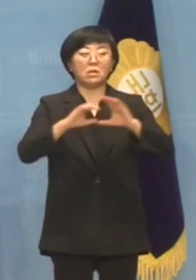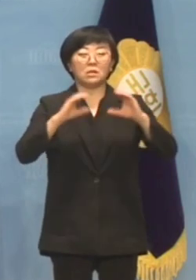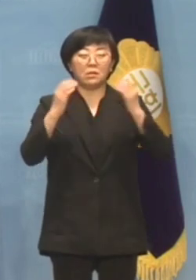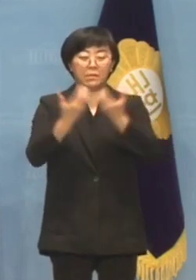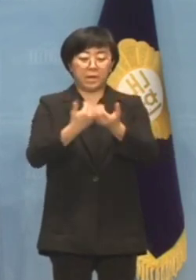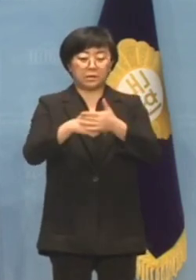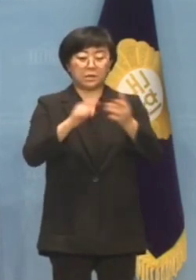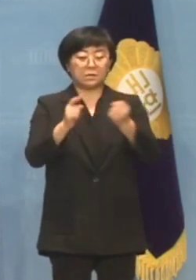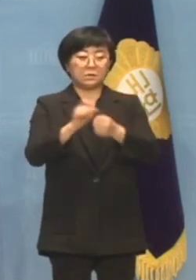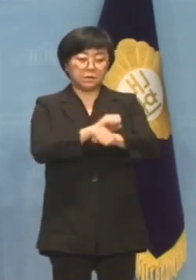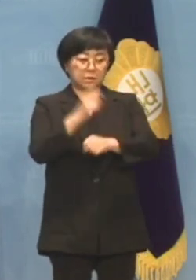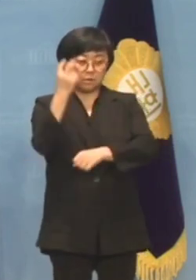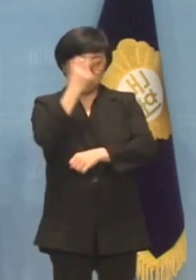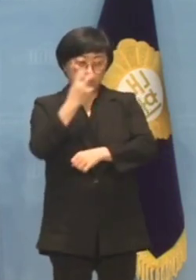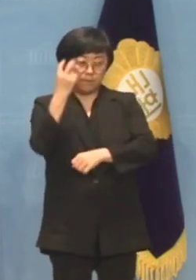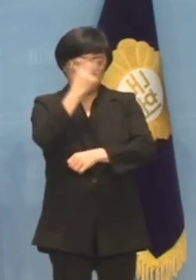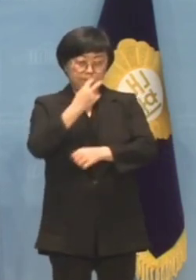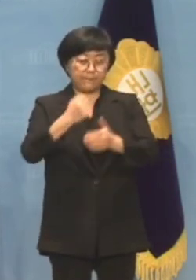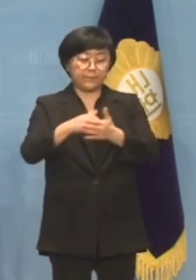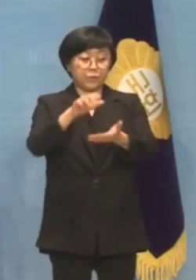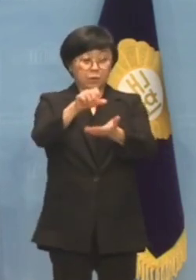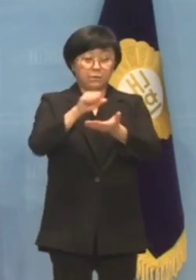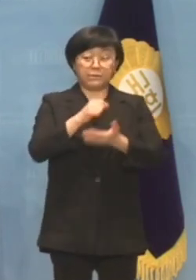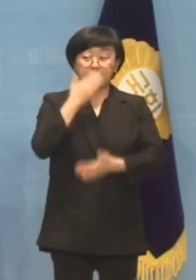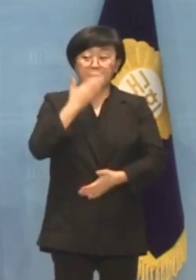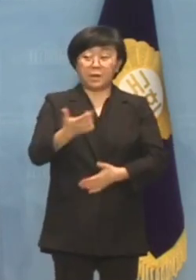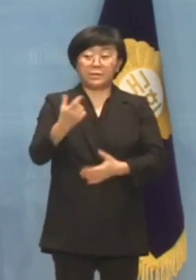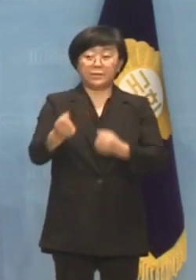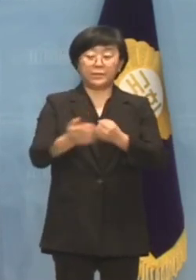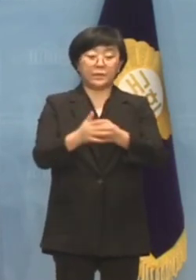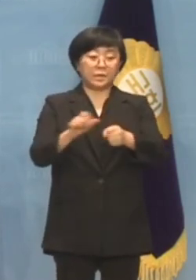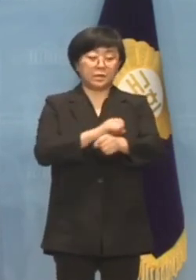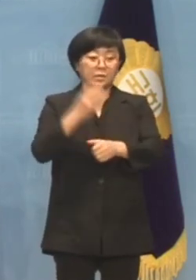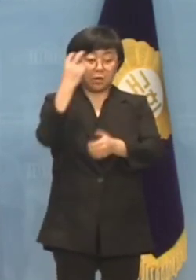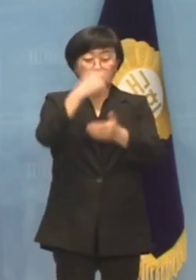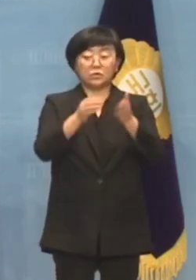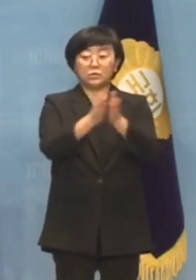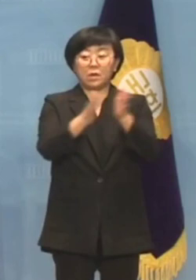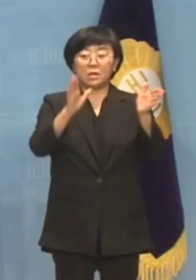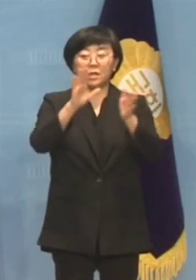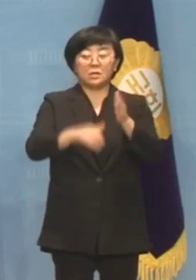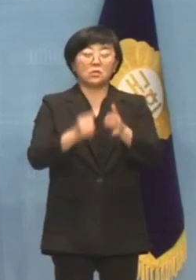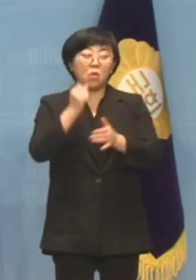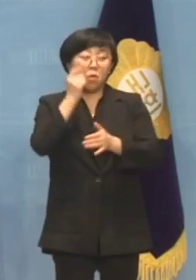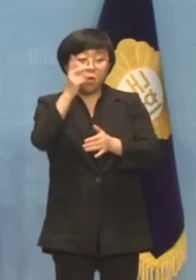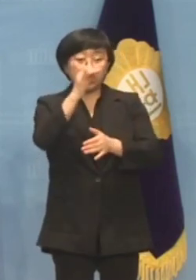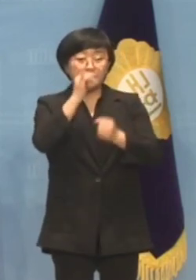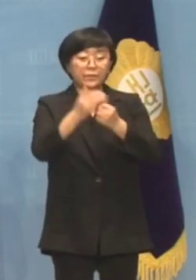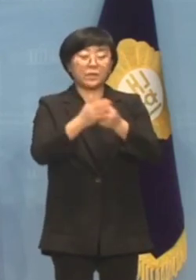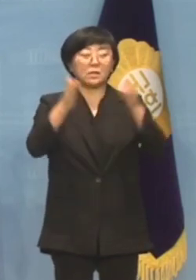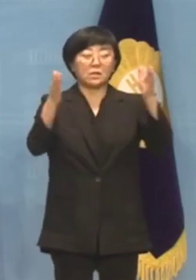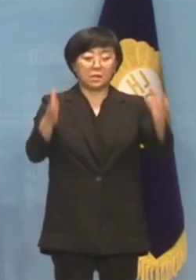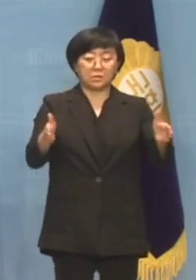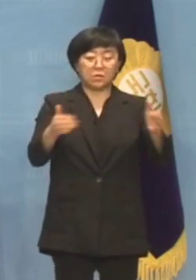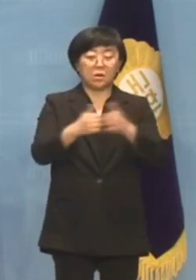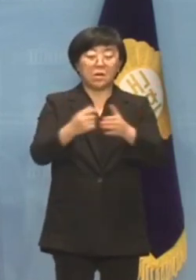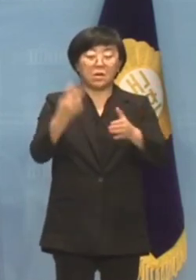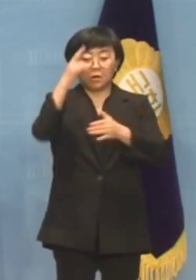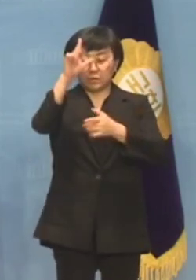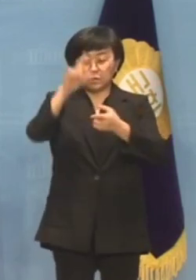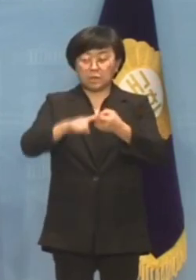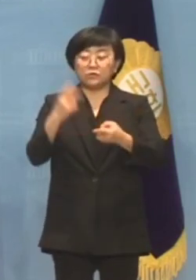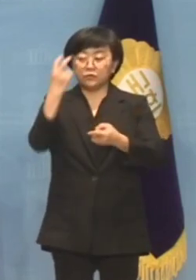대상으로 특검을 도입하게 된다면 특검 출범까지 수개월이 걸려 그 기간 동안